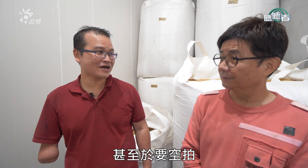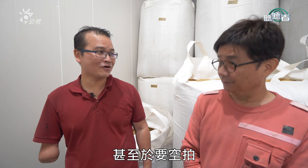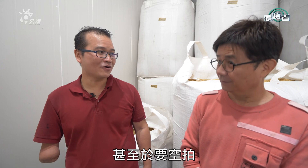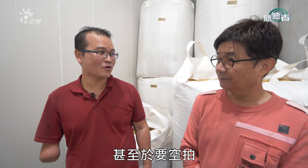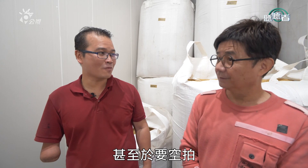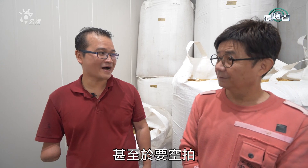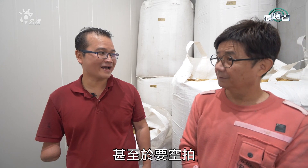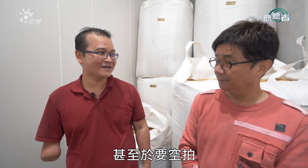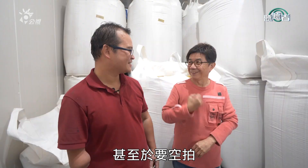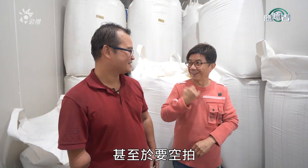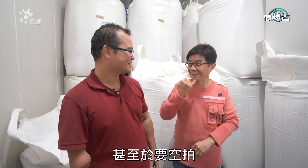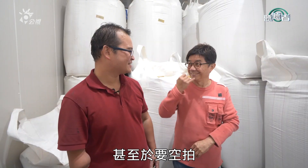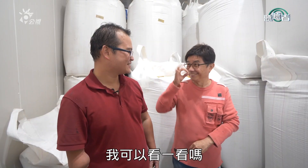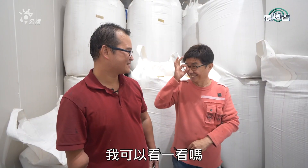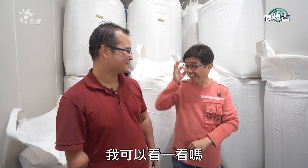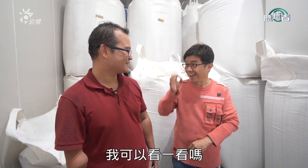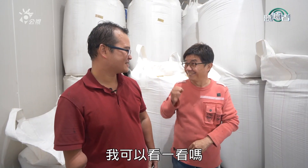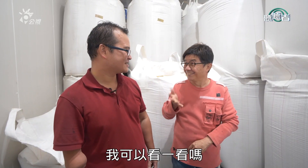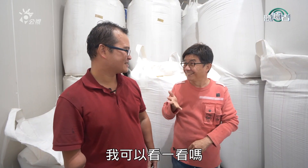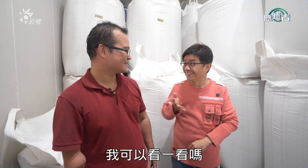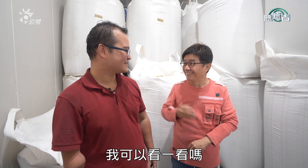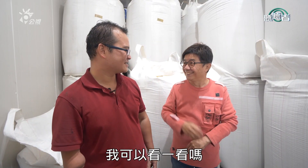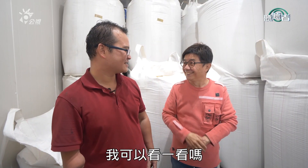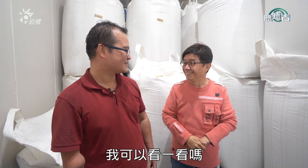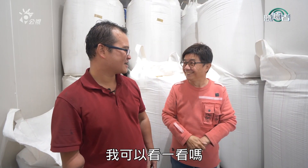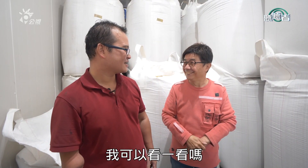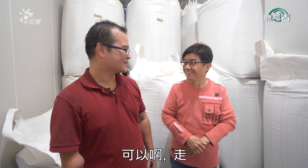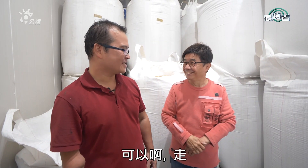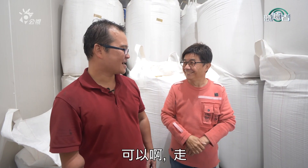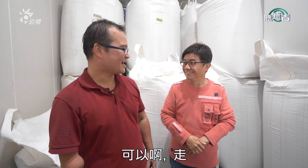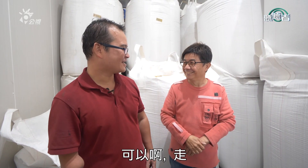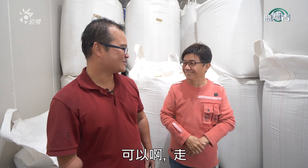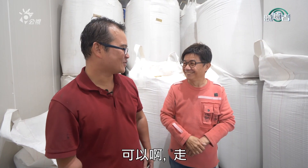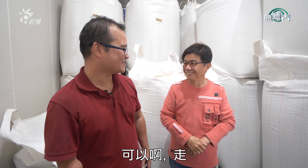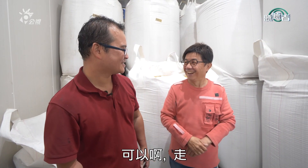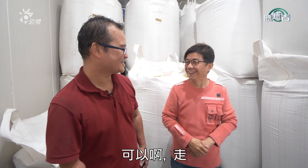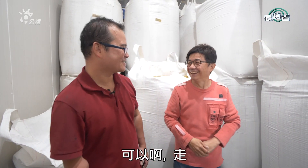要哈空拍。 我可以看一看吗？ 可以啊，走。